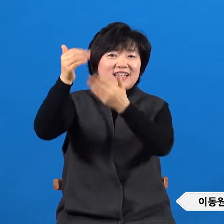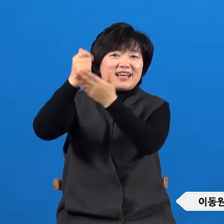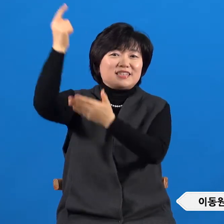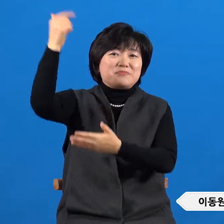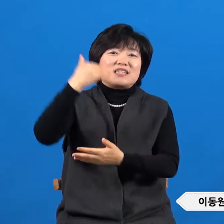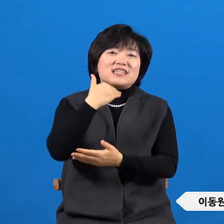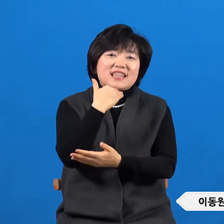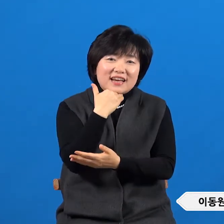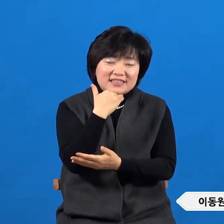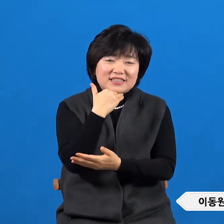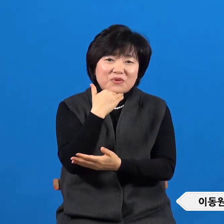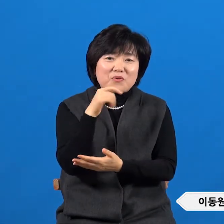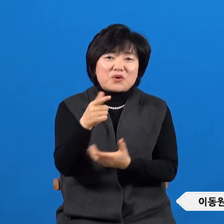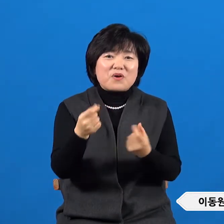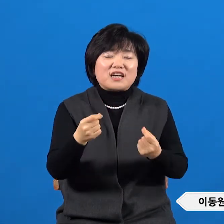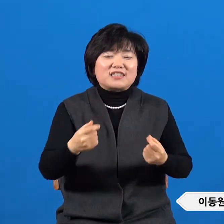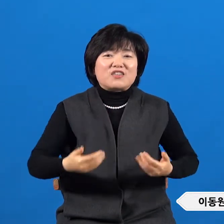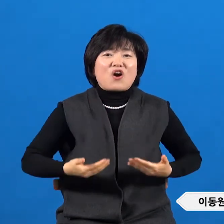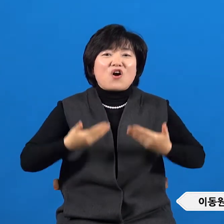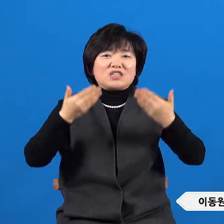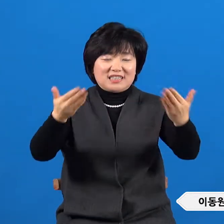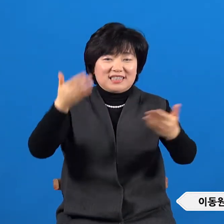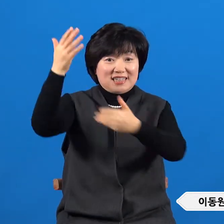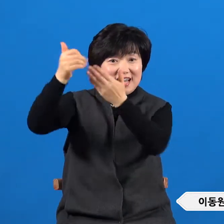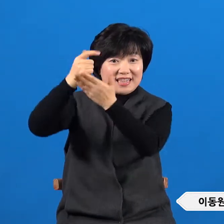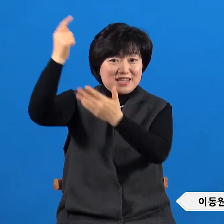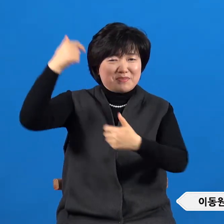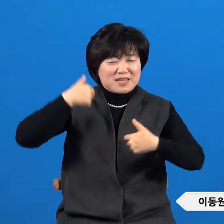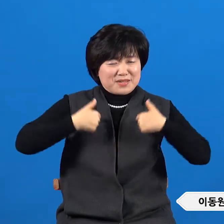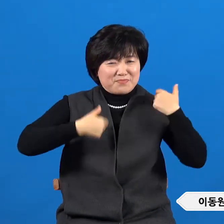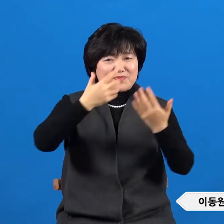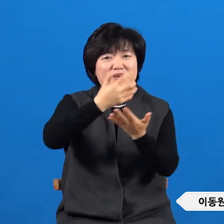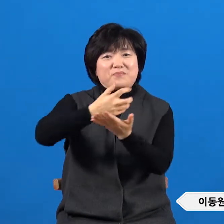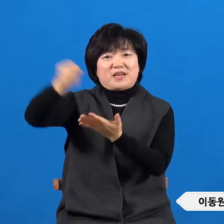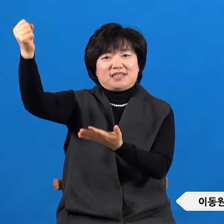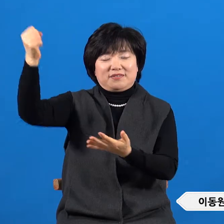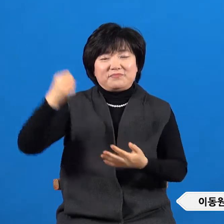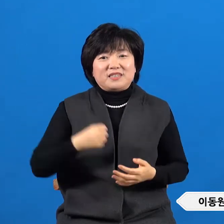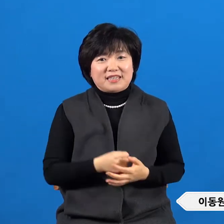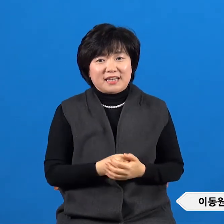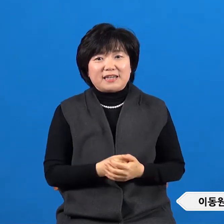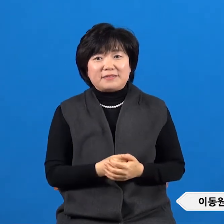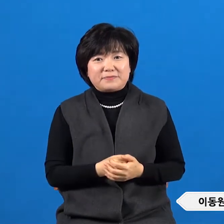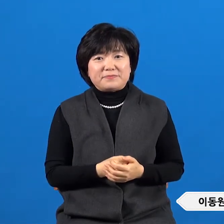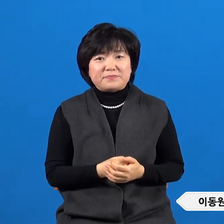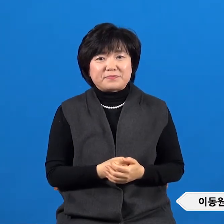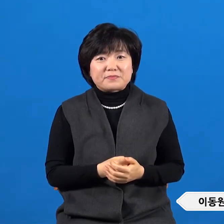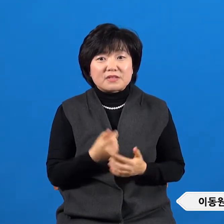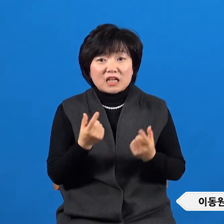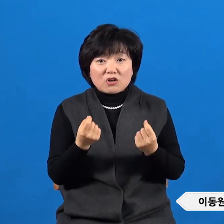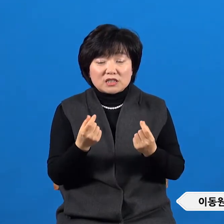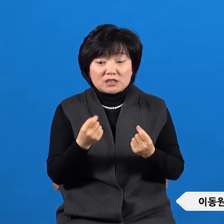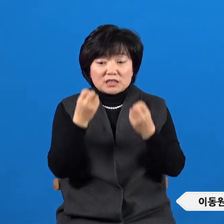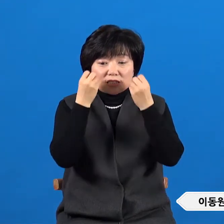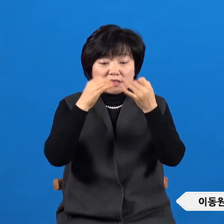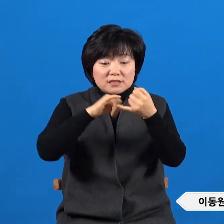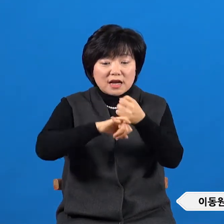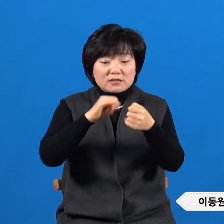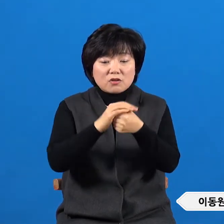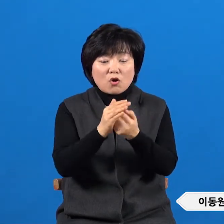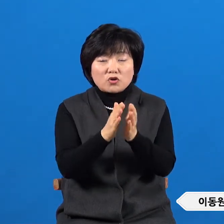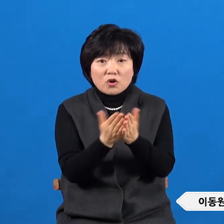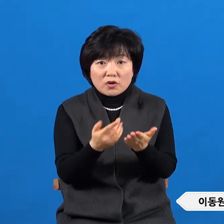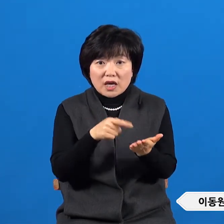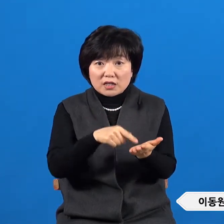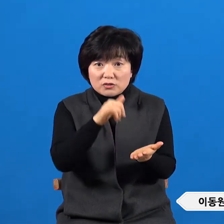헌신을 하나님은 기대하시고 이런 헌신을 하나님은 또한 기쁘게 받으신다는 것입니다. 이것은 신약